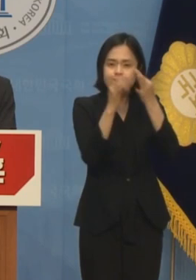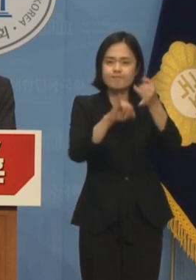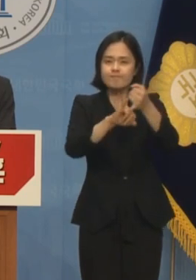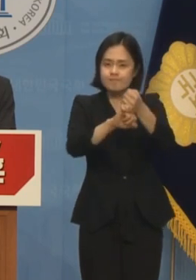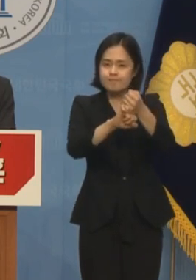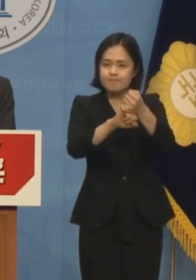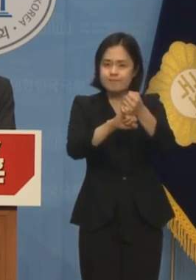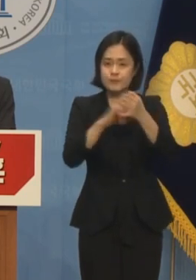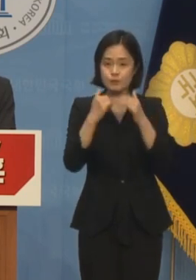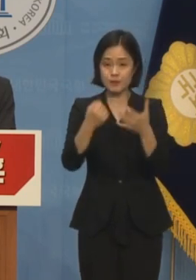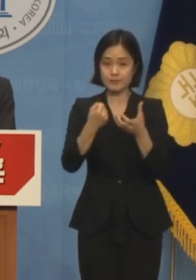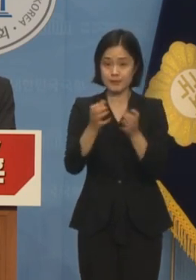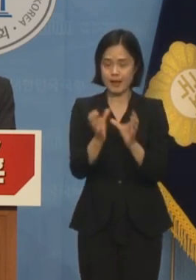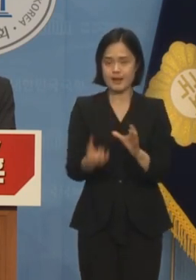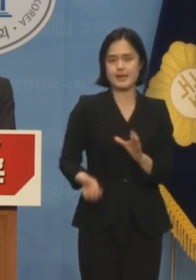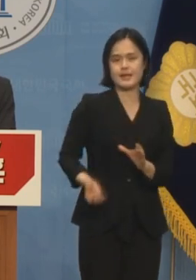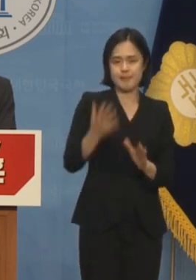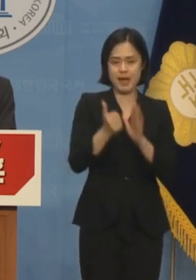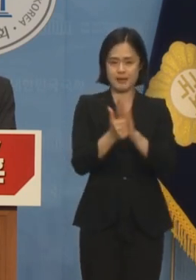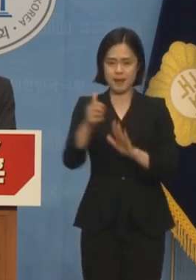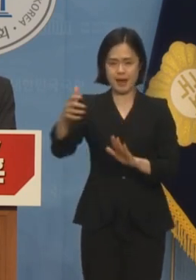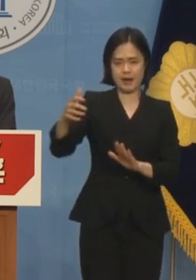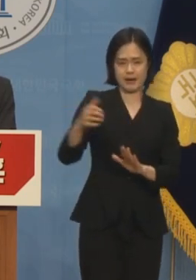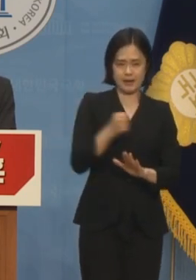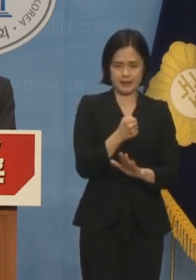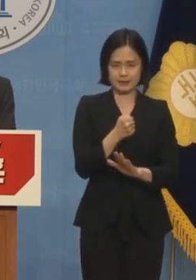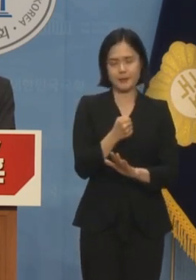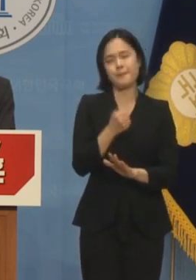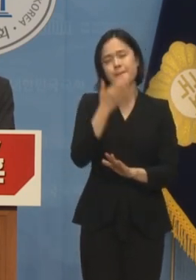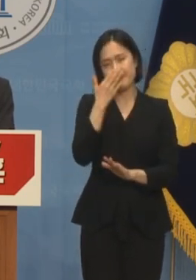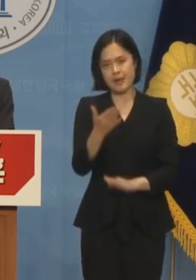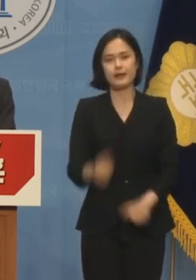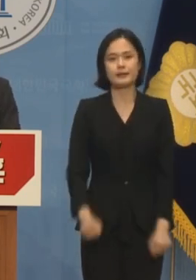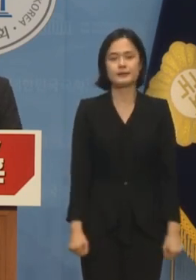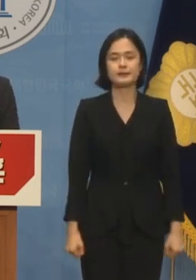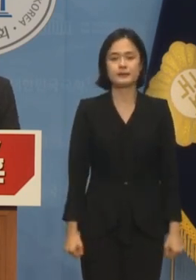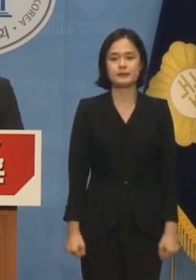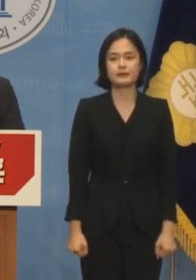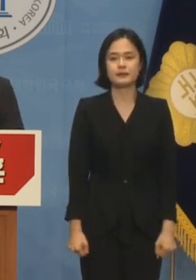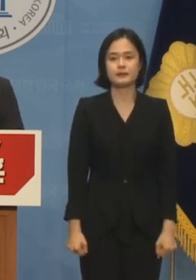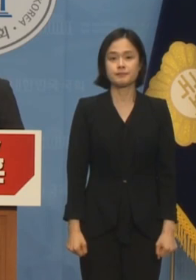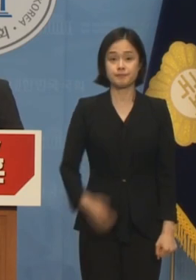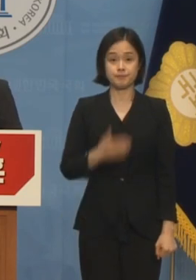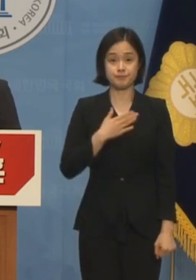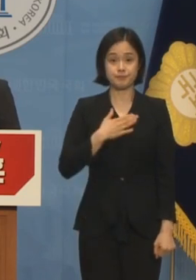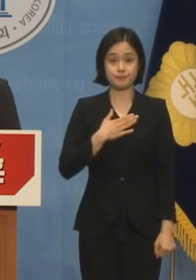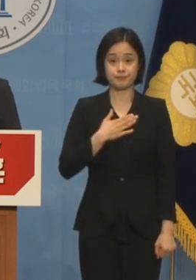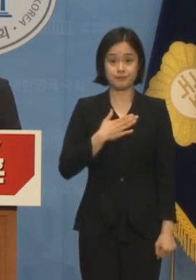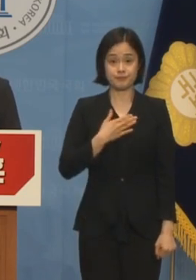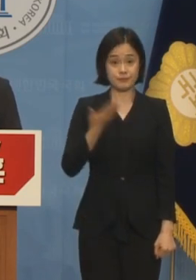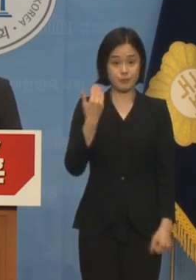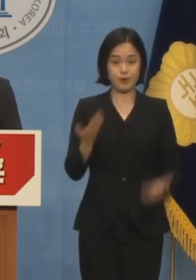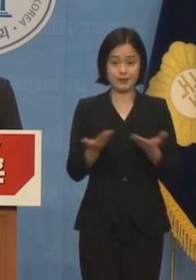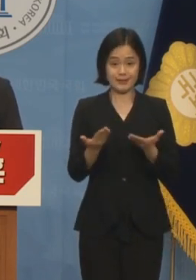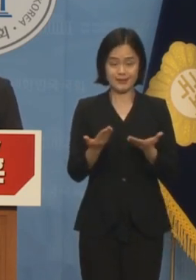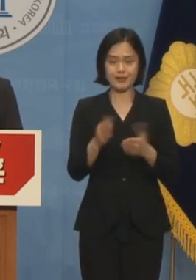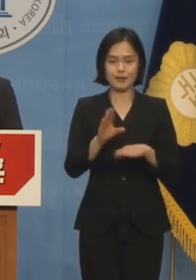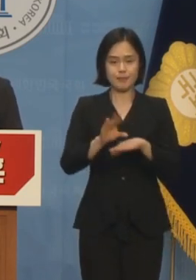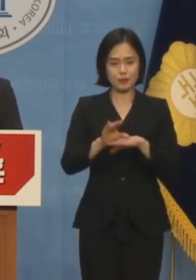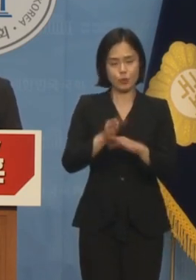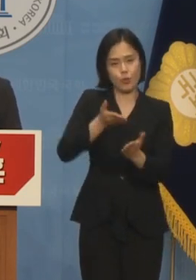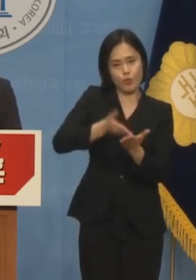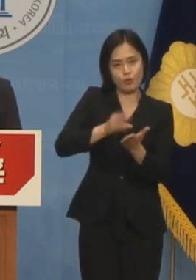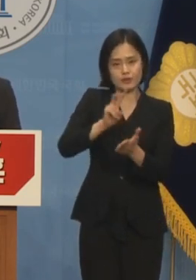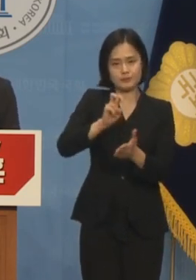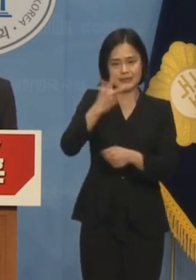수 있다는 희망을 가질 수 있다고 저는 믿습니다. 저는 27년간 언론인으로 활동하면서